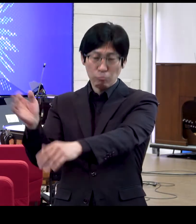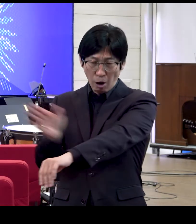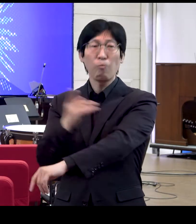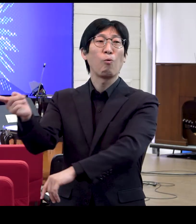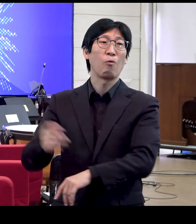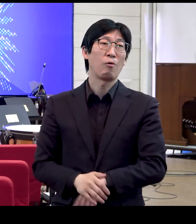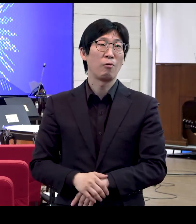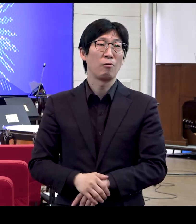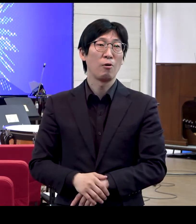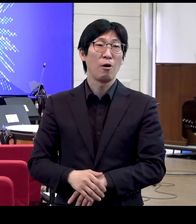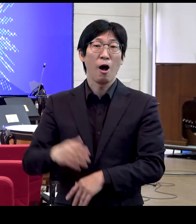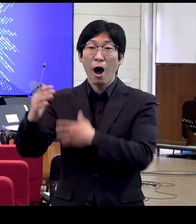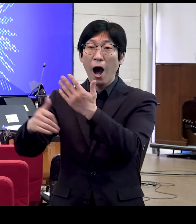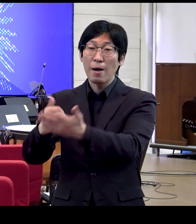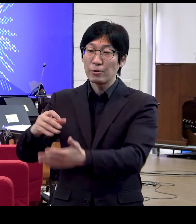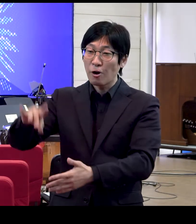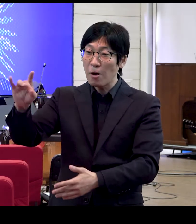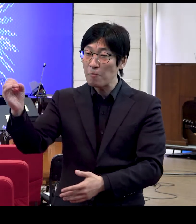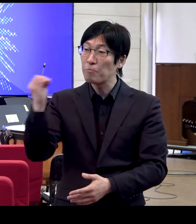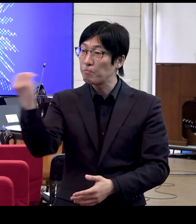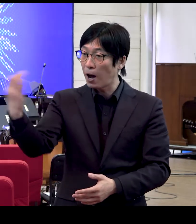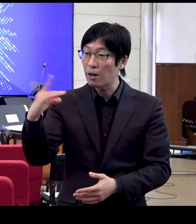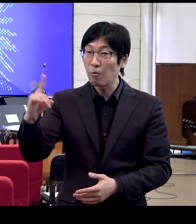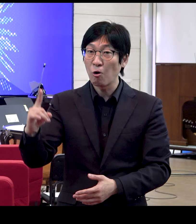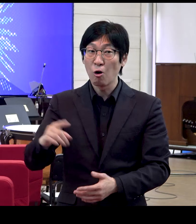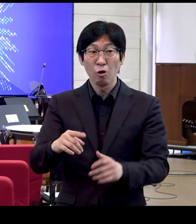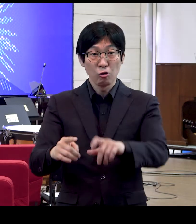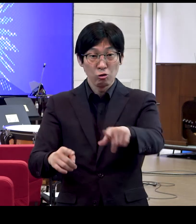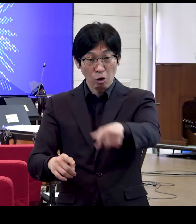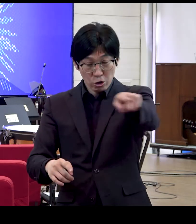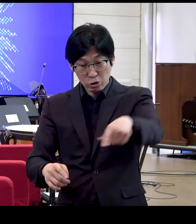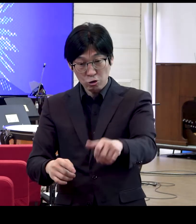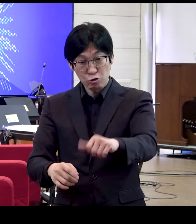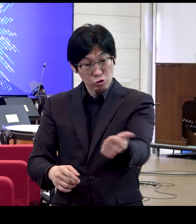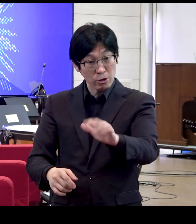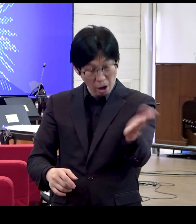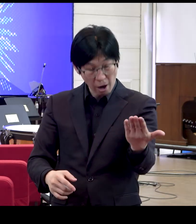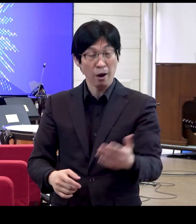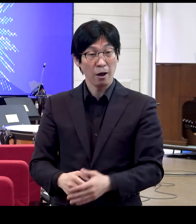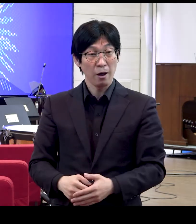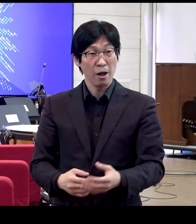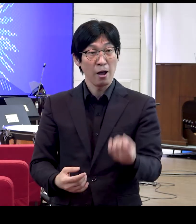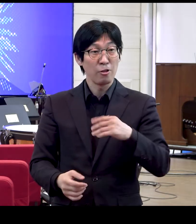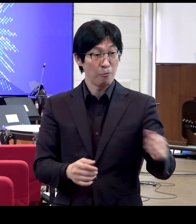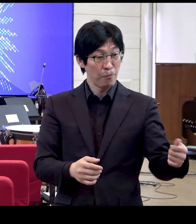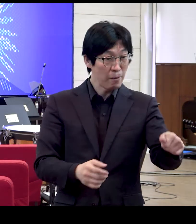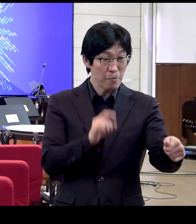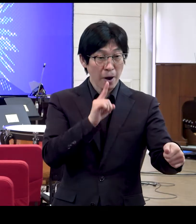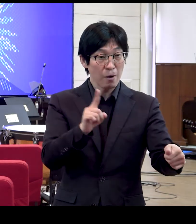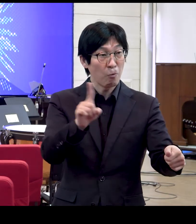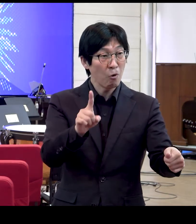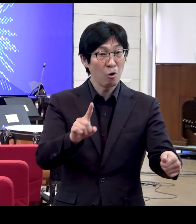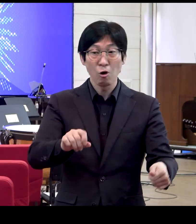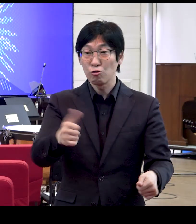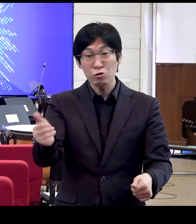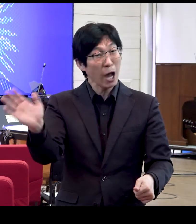하나님이 죽으리라 했던 하나님 말씀이 틀렸다, 그 말이에요. 무슨 얘기예요? 하나님의 권위를 통째로